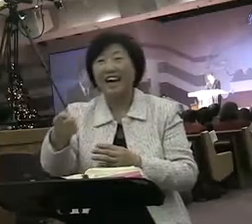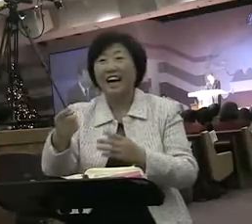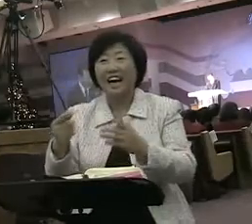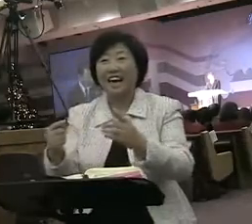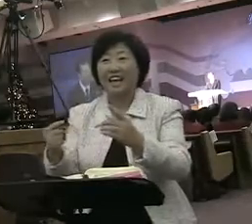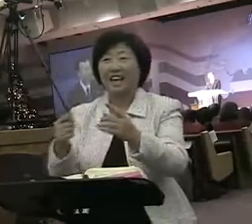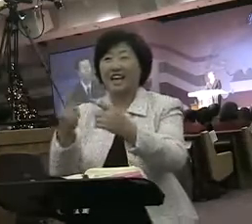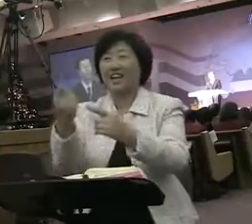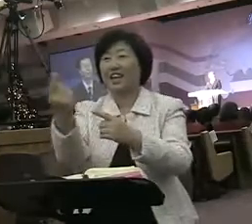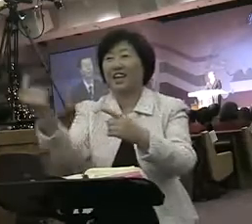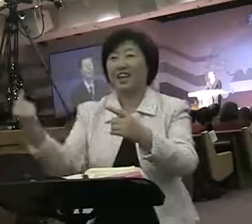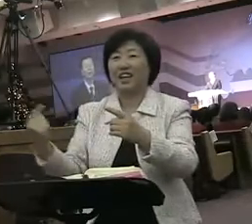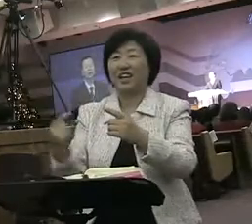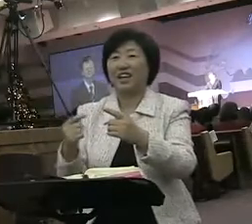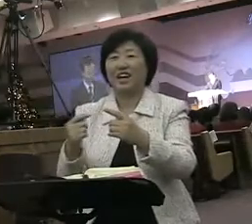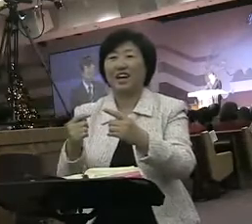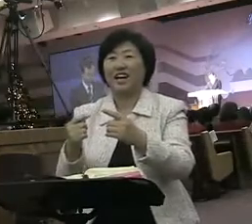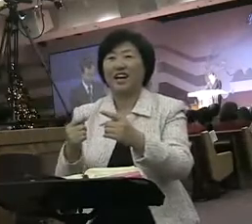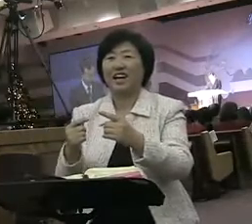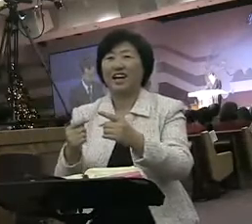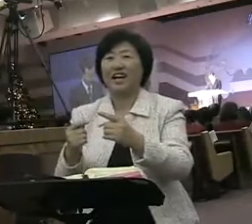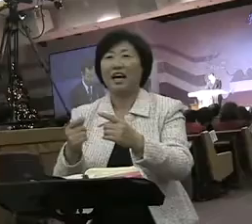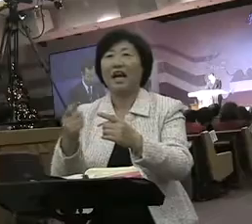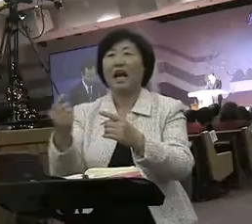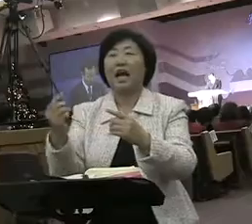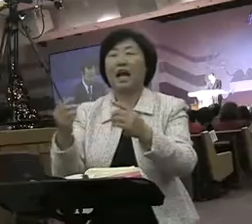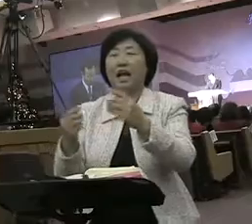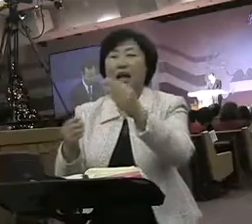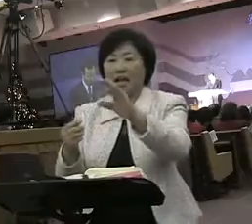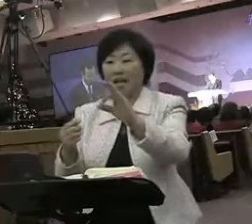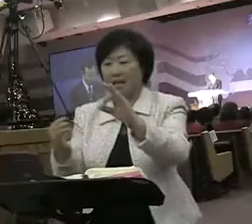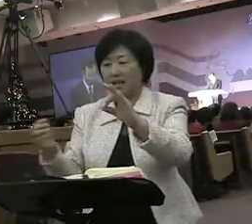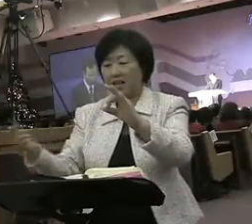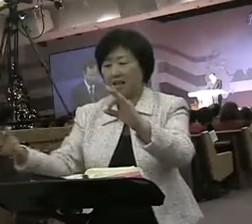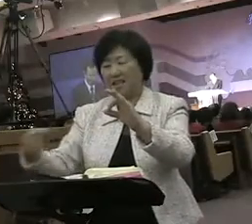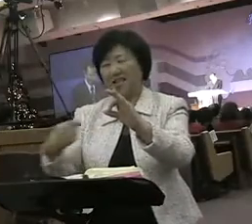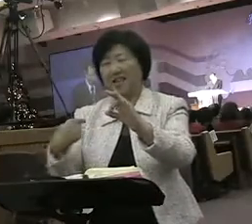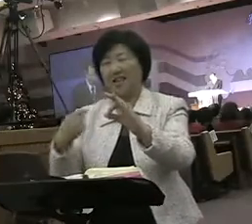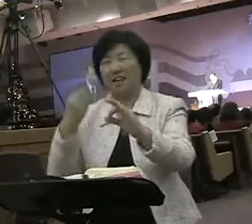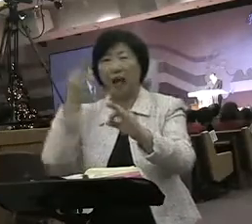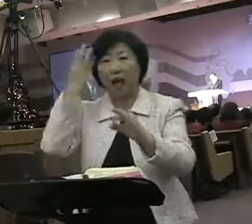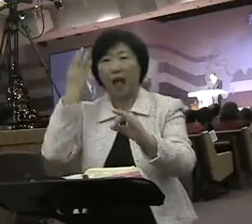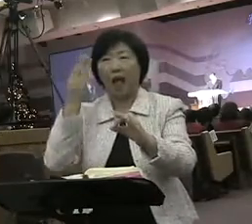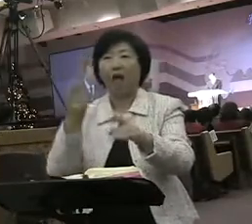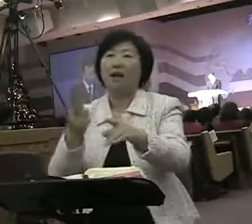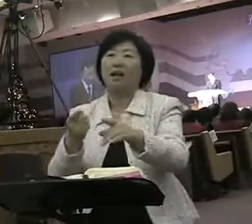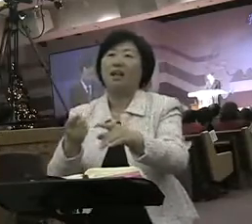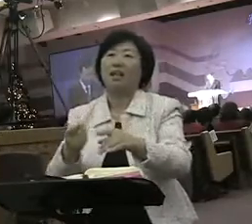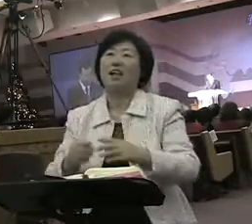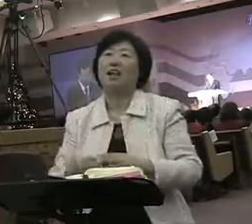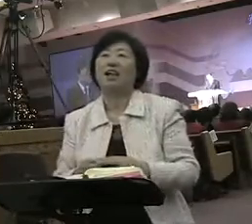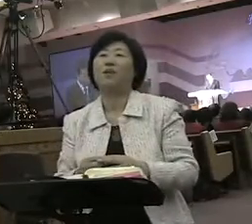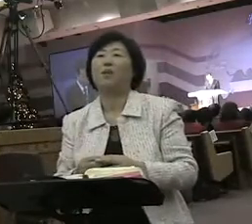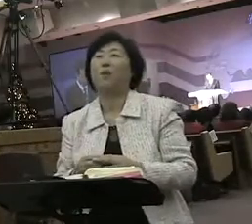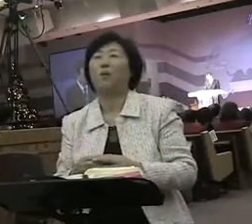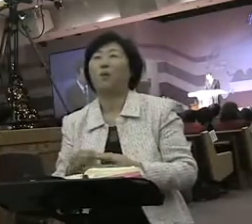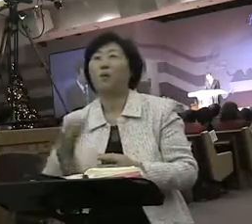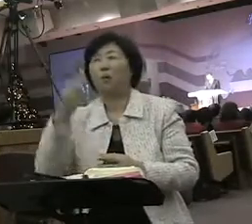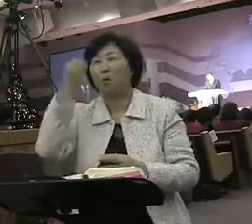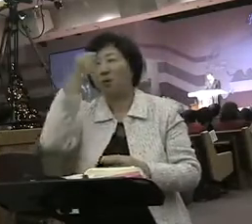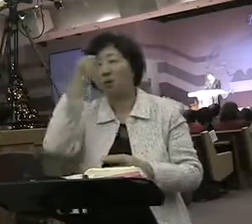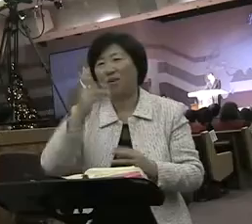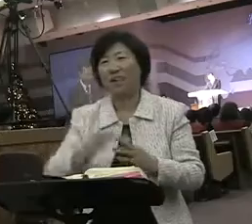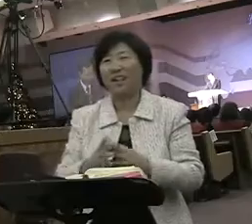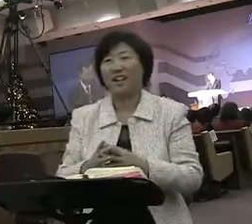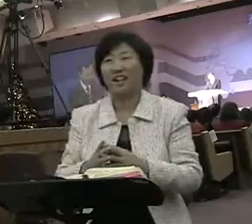고 김영숙 권사님 하나님의 부르심을 받으셨고, 정홍석, 정영희 집사님의 장인 되시는 고